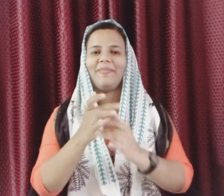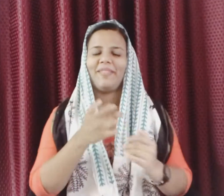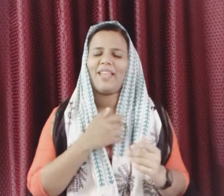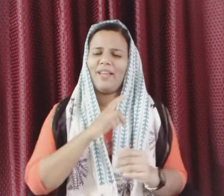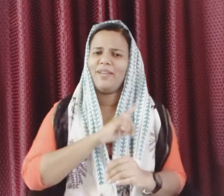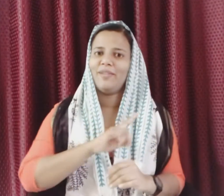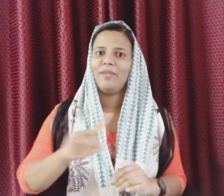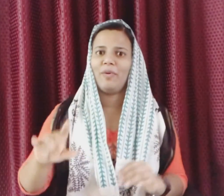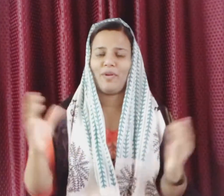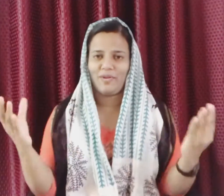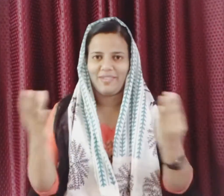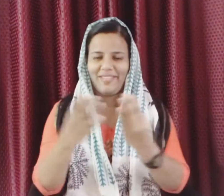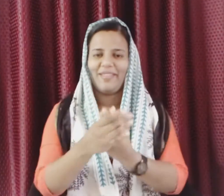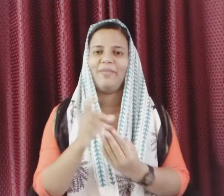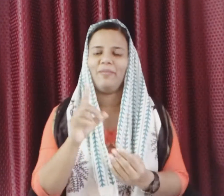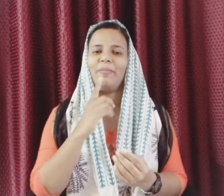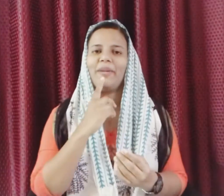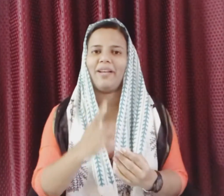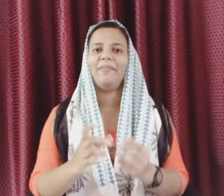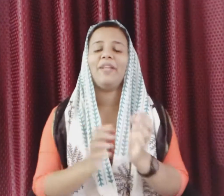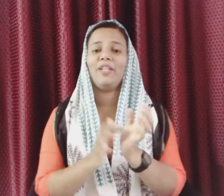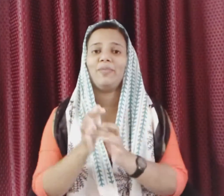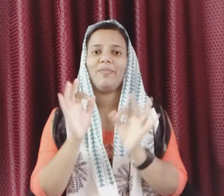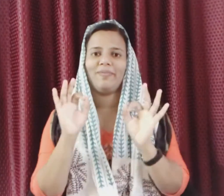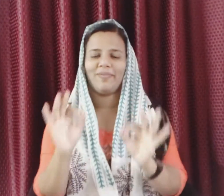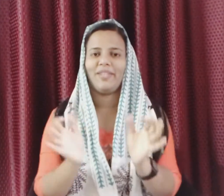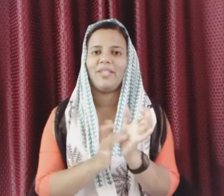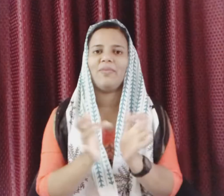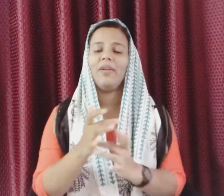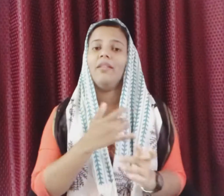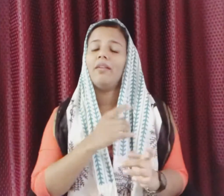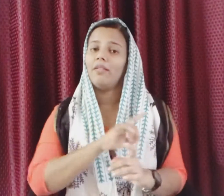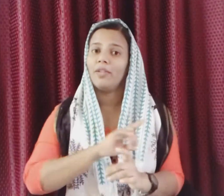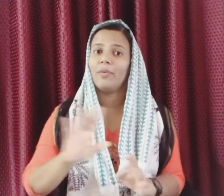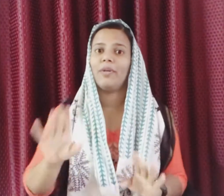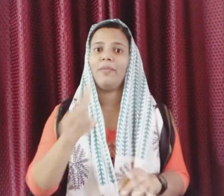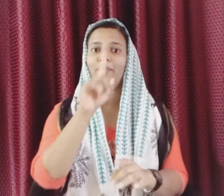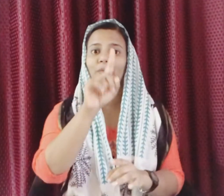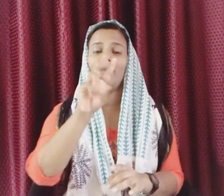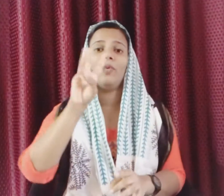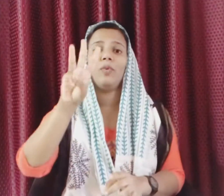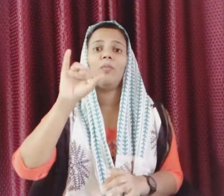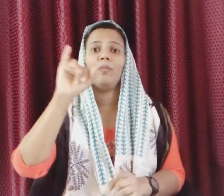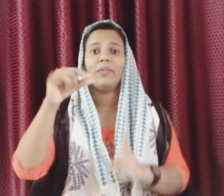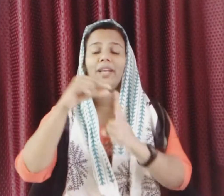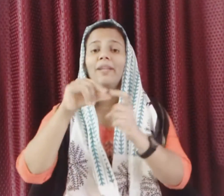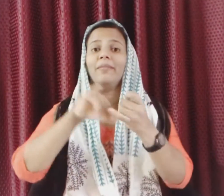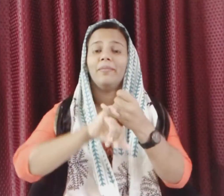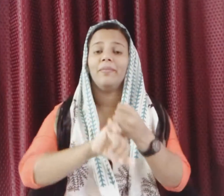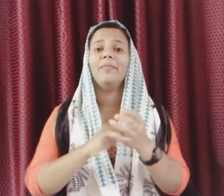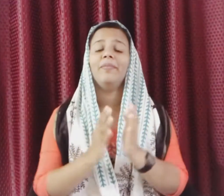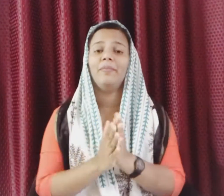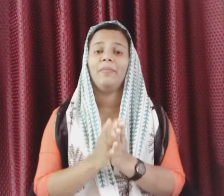ദയ എന്നേക്കുമുള്ളത്. എല്ലാവരും ചേർന്ന് പറഞ്ഞ് യഹോവ നല്ലവനല്ലോ, അങ്ങയുടെ ദയ എന്നേക്കുമുള്ളത്. 136 സങ്കീർത്തനങ്ങൾ,